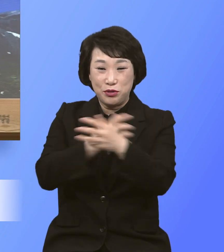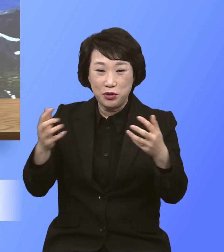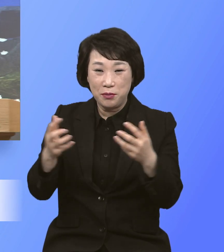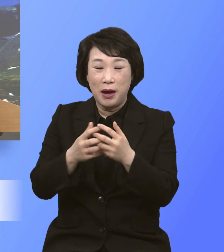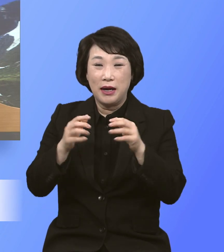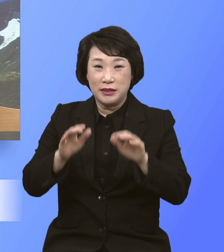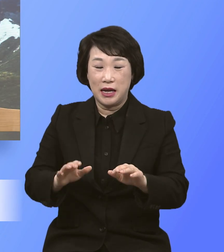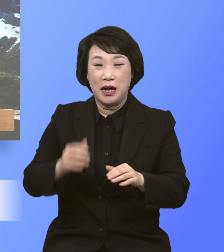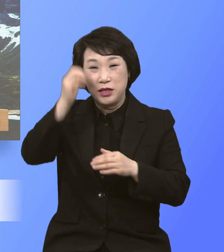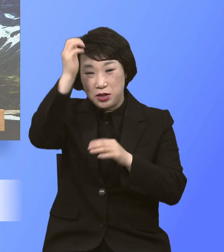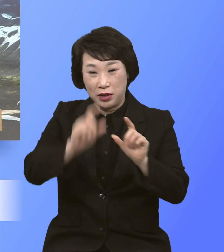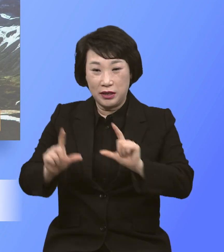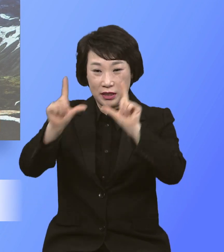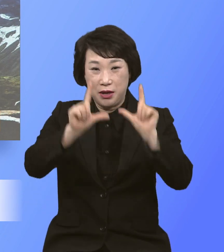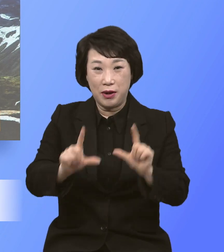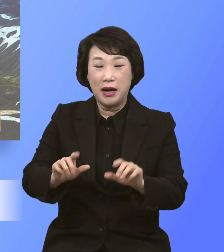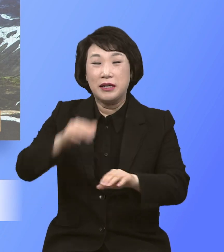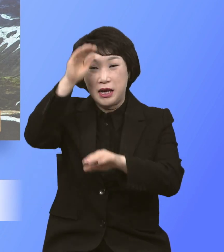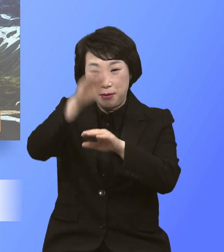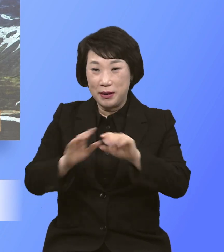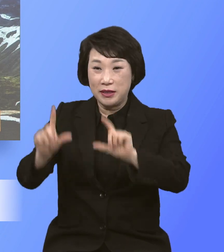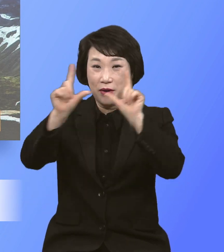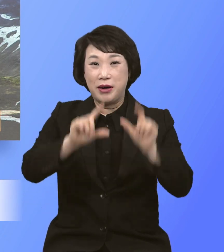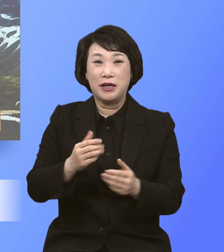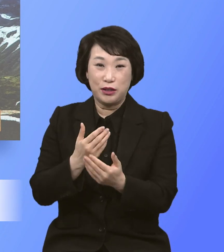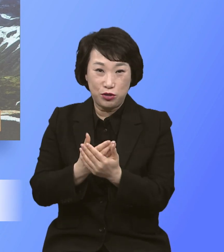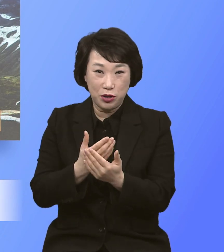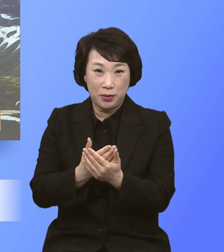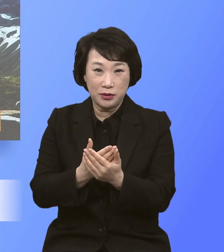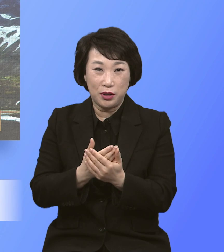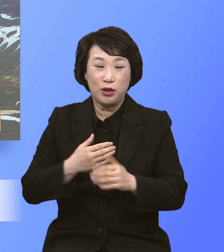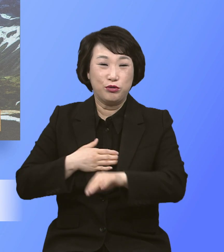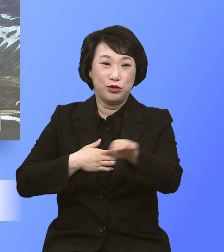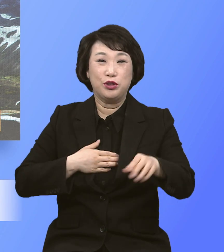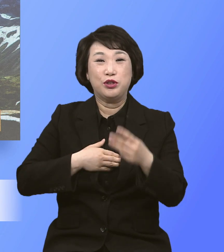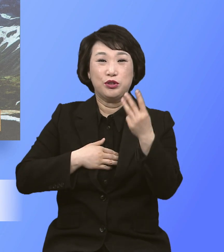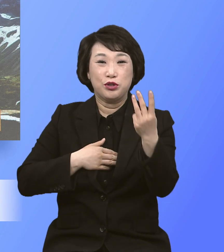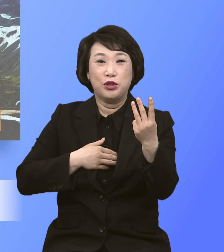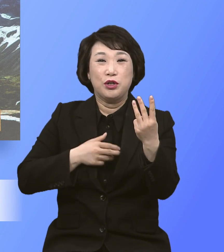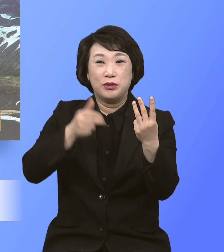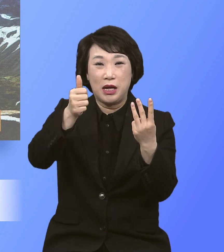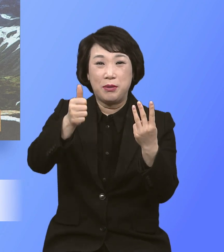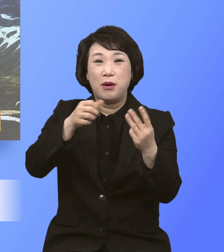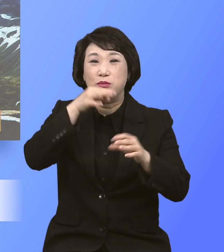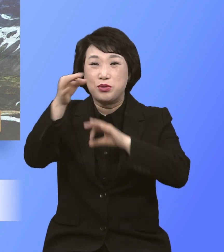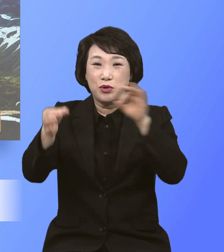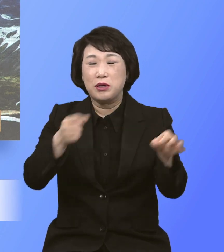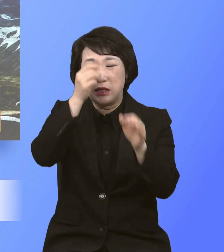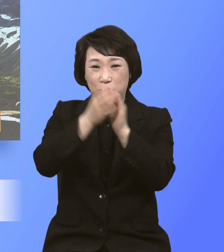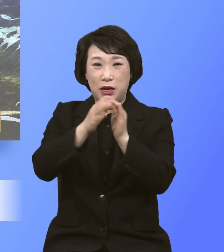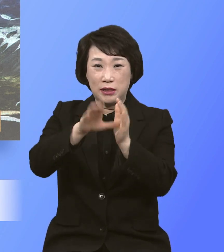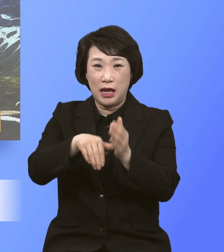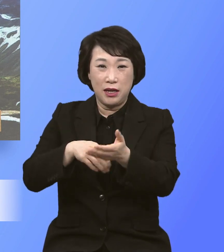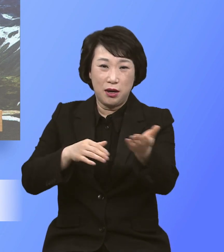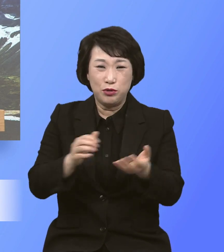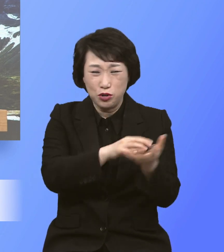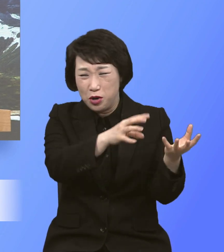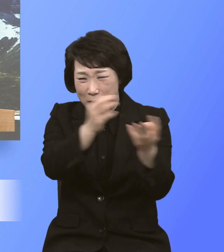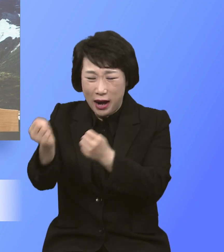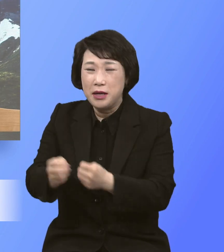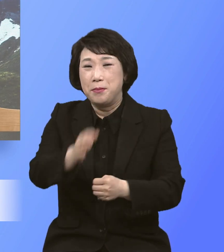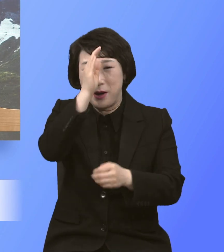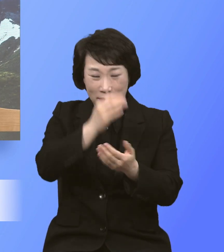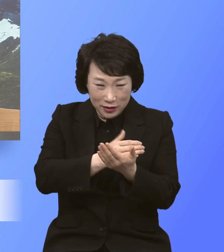넘치는 영적 생활하고 예배 생활하게 하옵소서. 주여 삼창하고 기도할 때 숱한